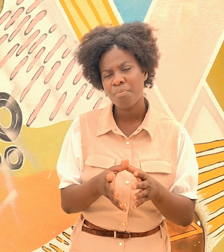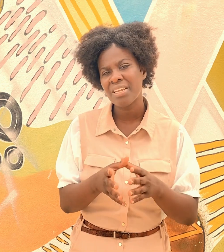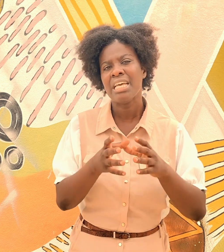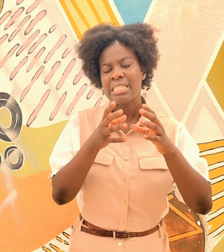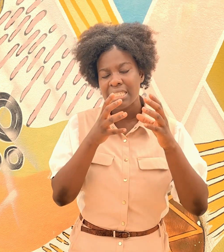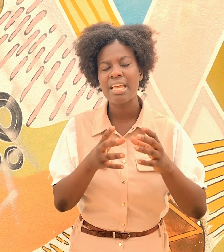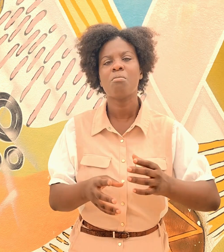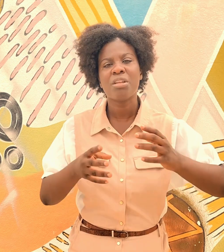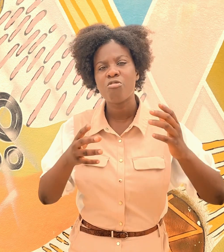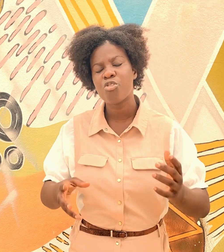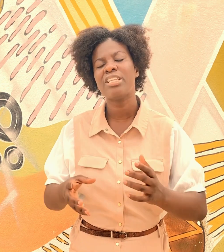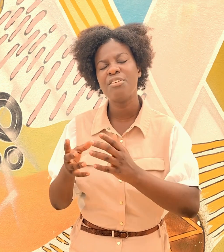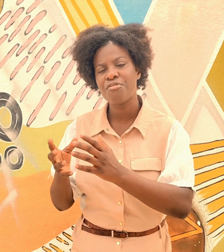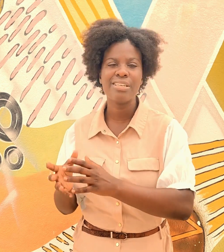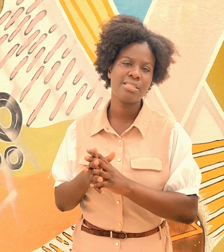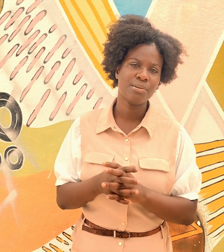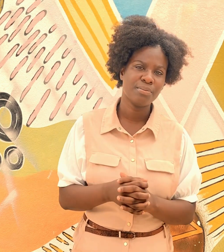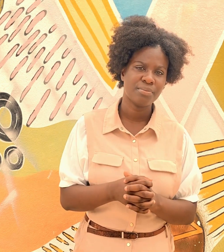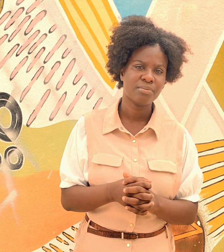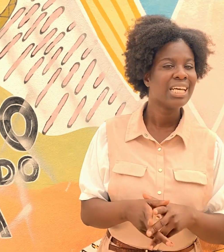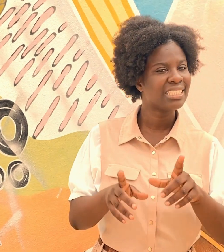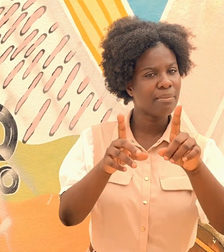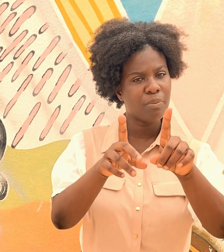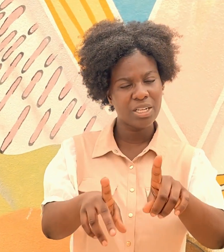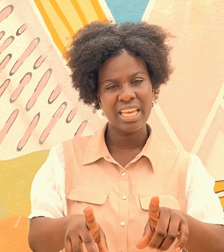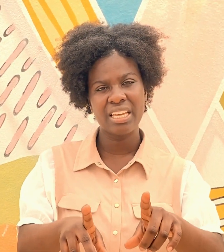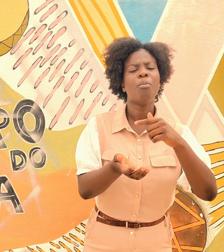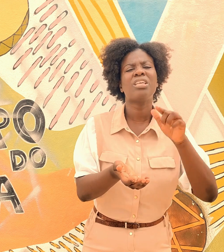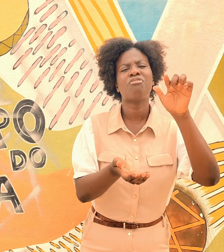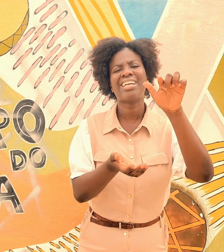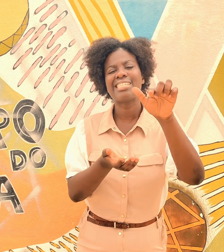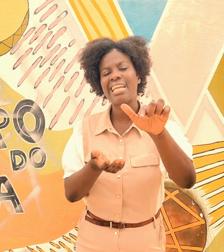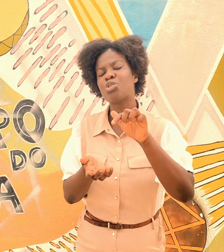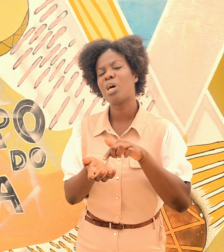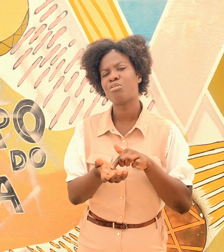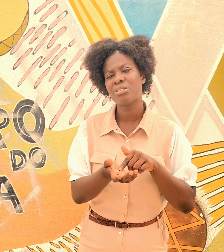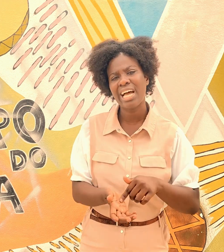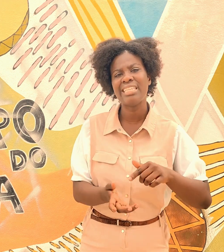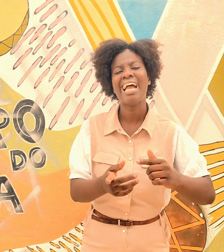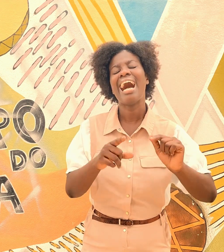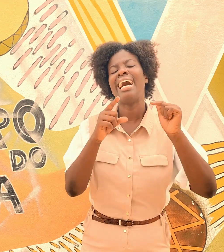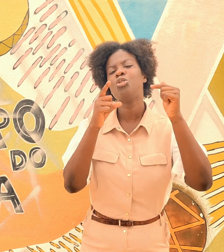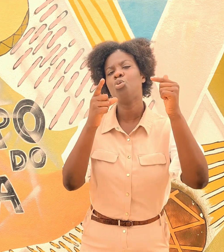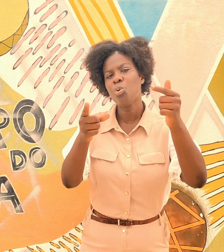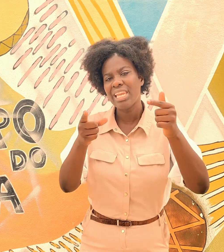Sempre, sempre foi difícil. Sabe por quê? Porque fazer a sua vontade anula